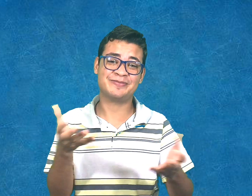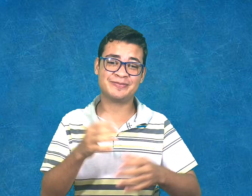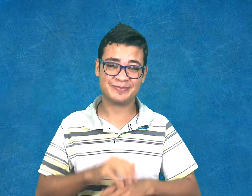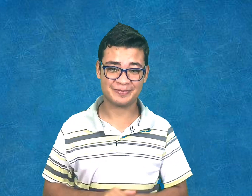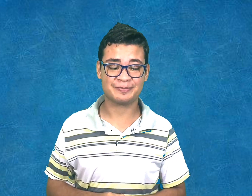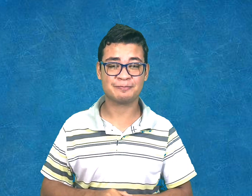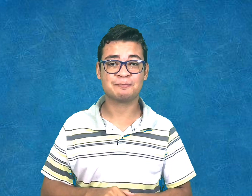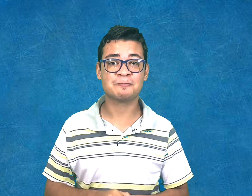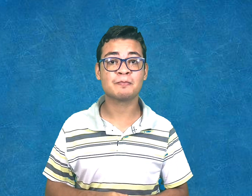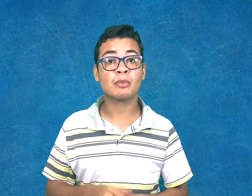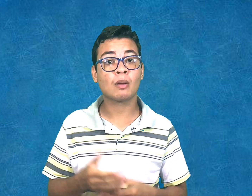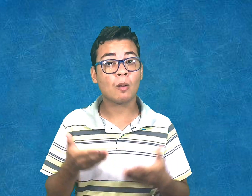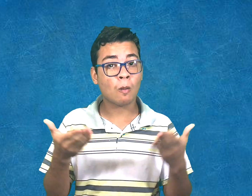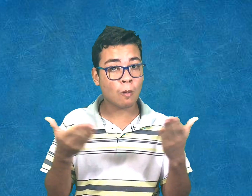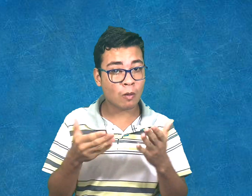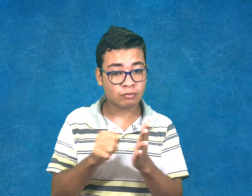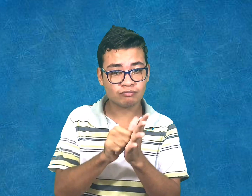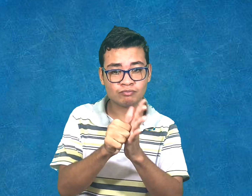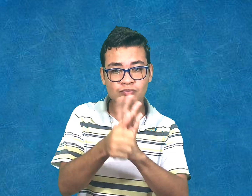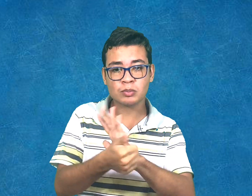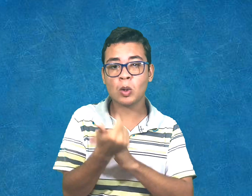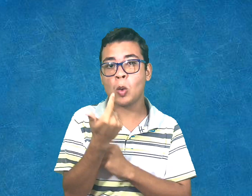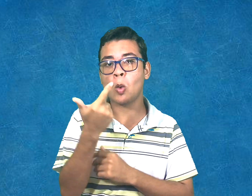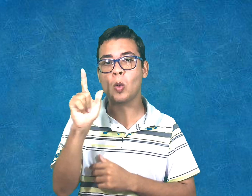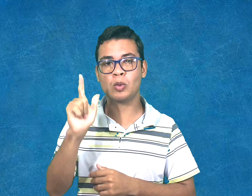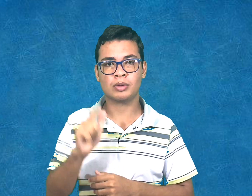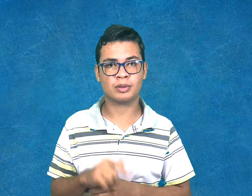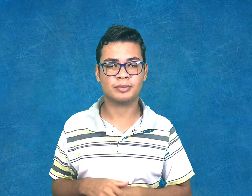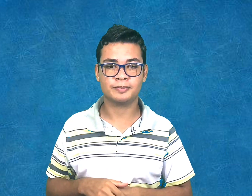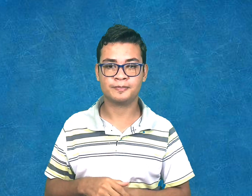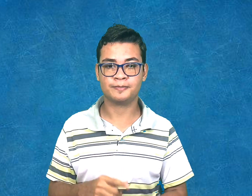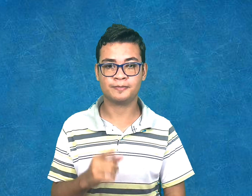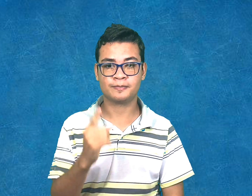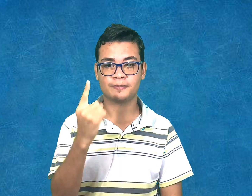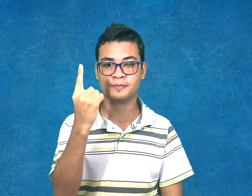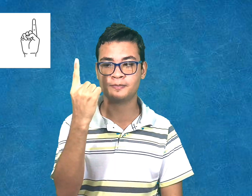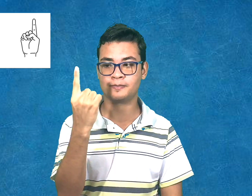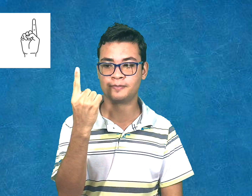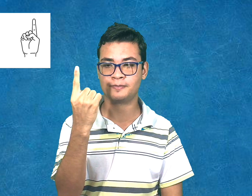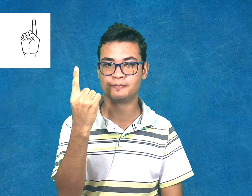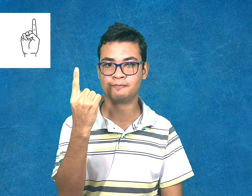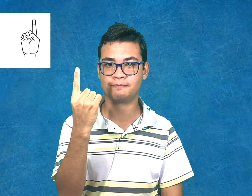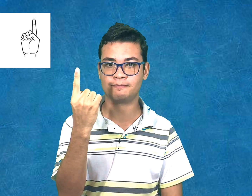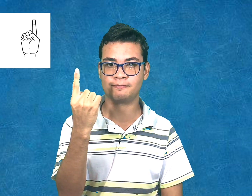Então, agora nós vamos ver outra configuração de mão, que é essa do dedo indicador.